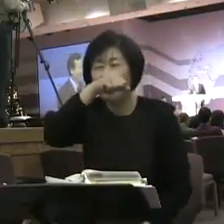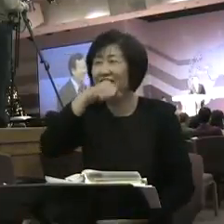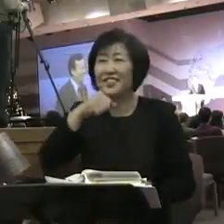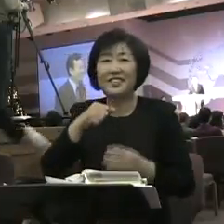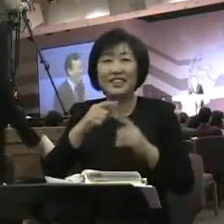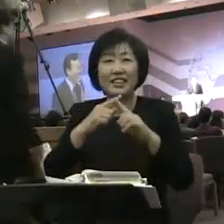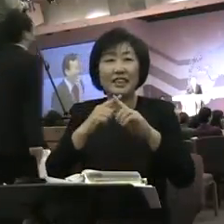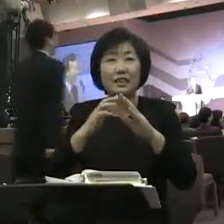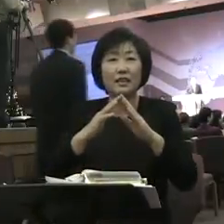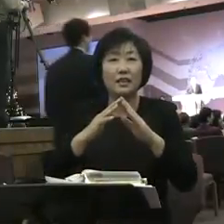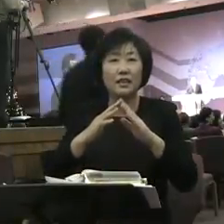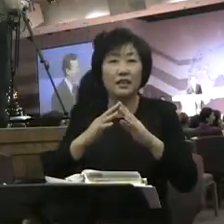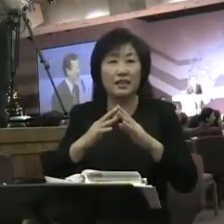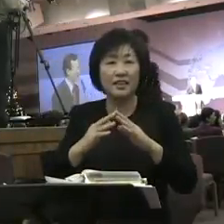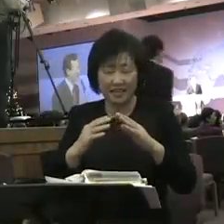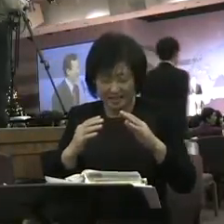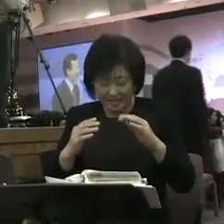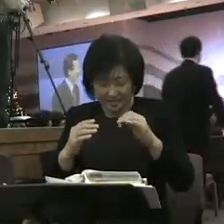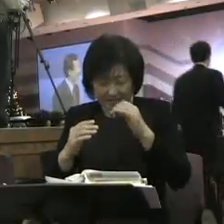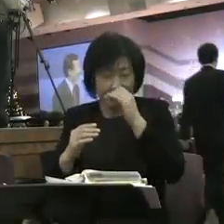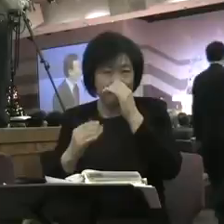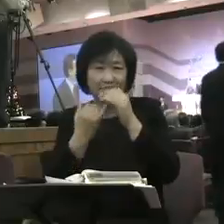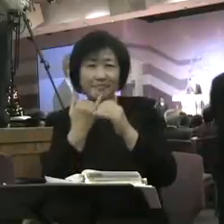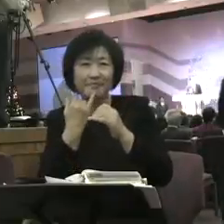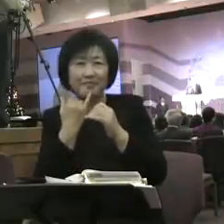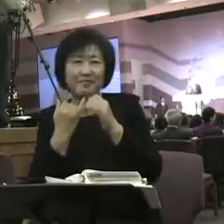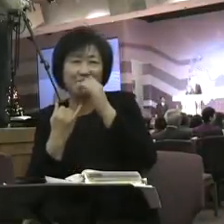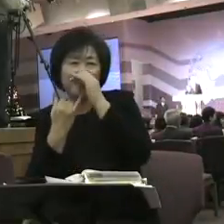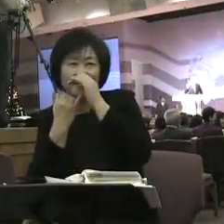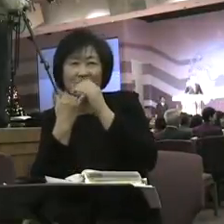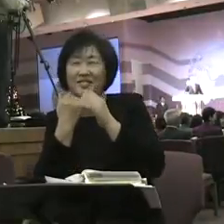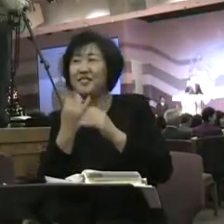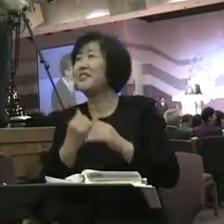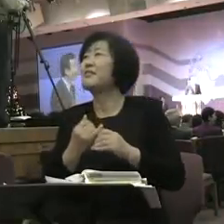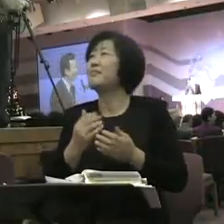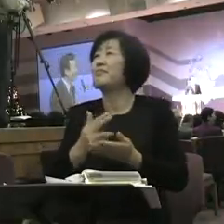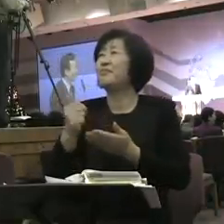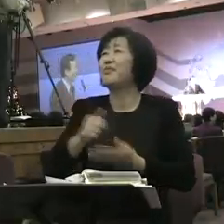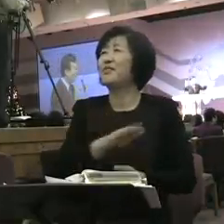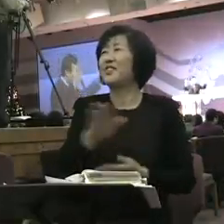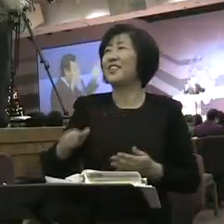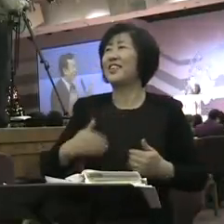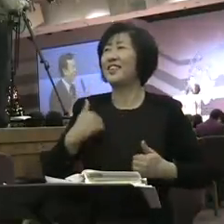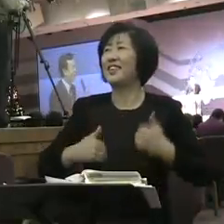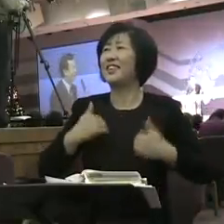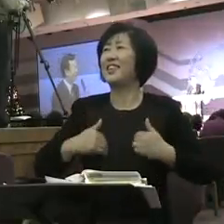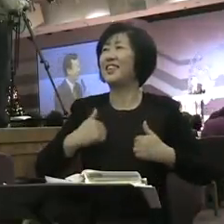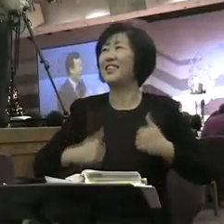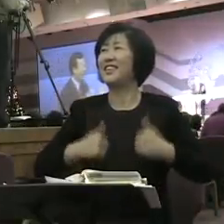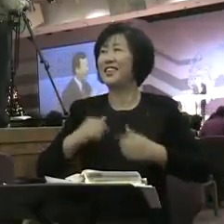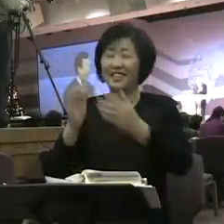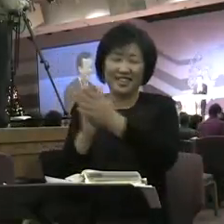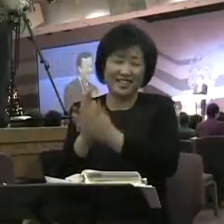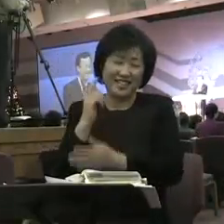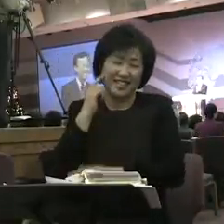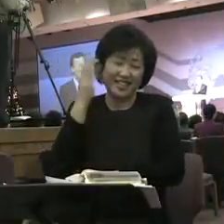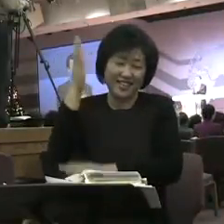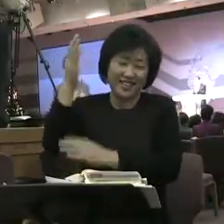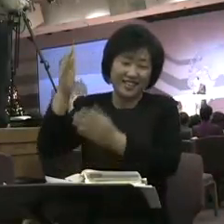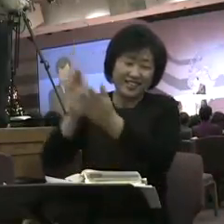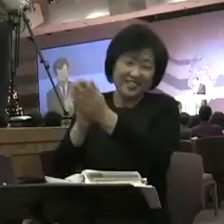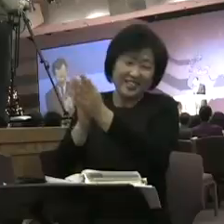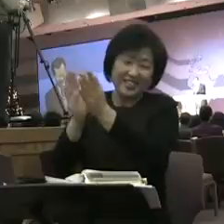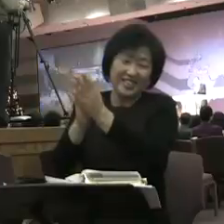장 목사님 담대하십니다. 아이고, 할렐루야. 주님이 우리의 기쁨이 되시오니 주님께 영광 돌립니다. 할렐루야.